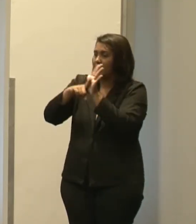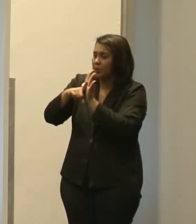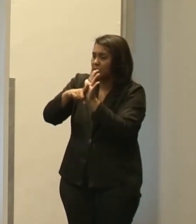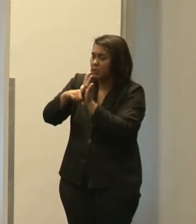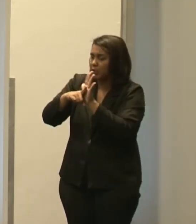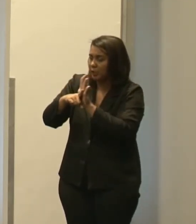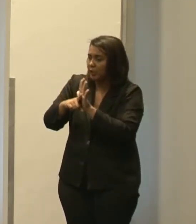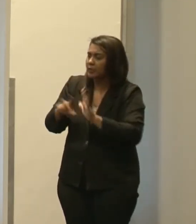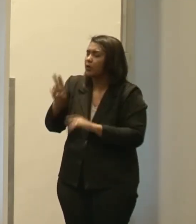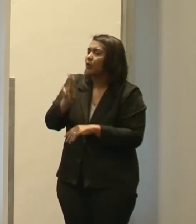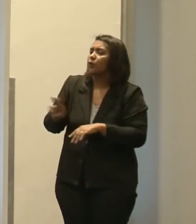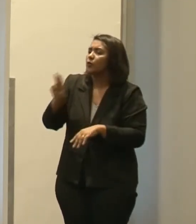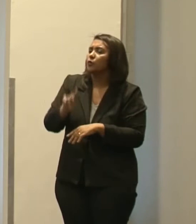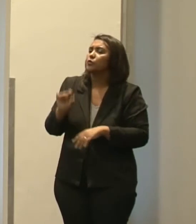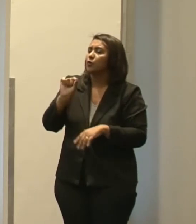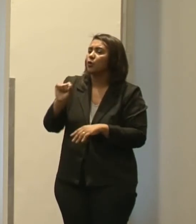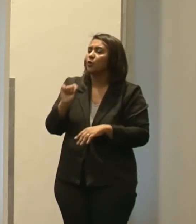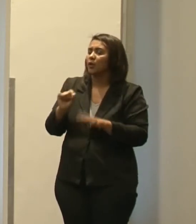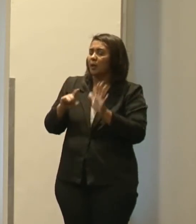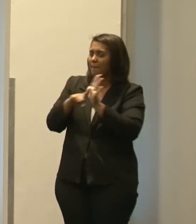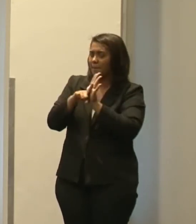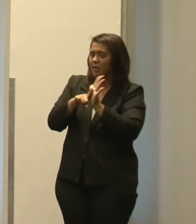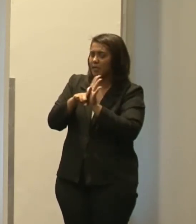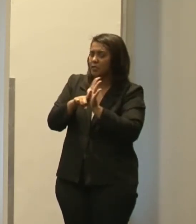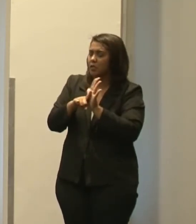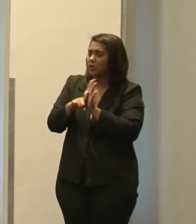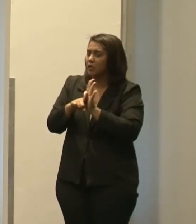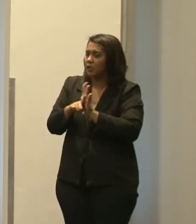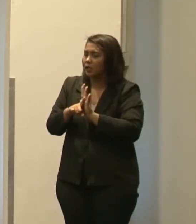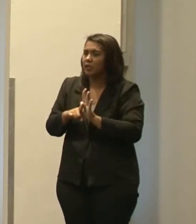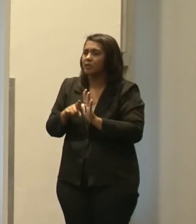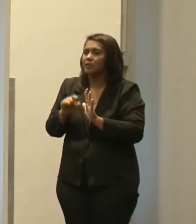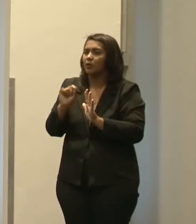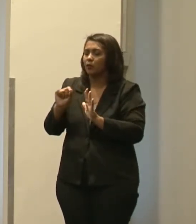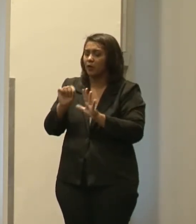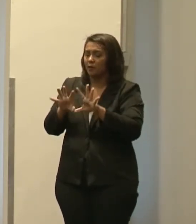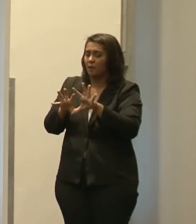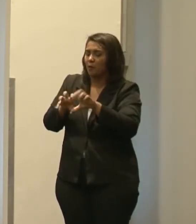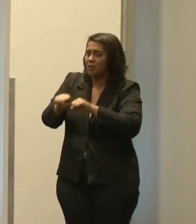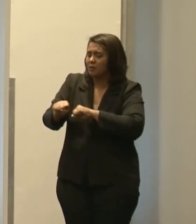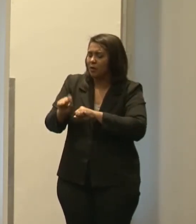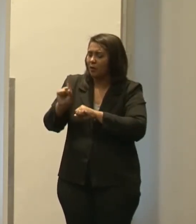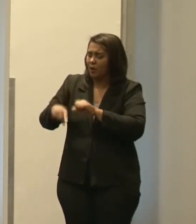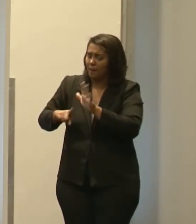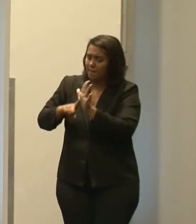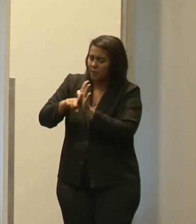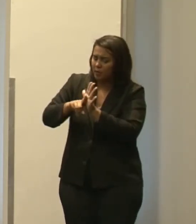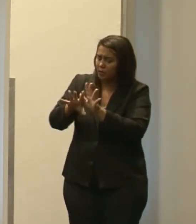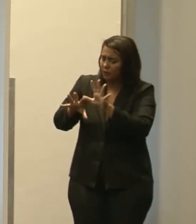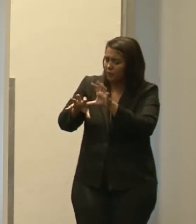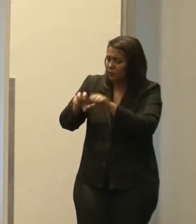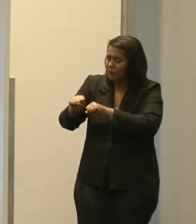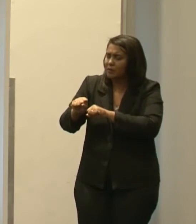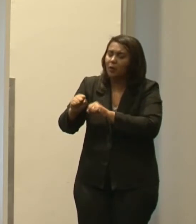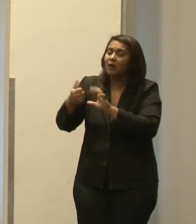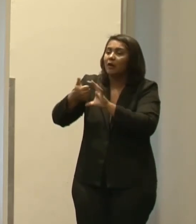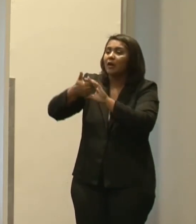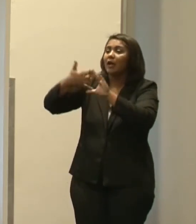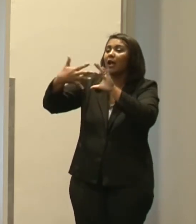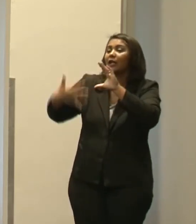utilizou, então, um tipo de pesquisa chamado pesquisa-formação. Essa pesquisa-formação, ela também é caracterizada